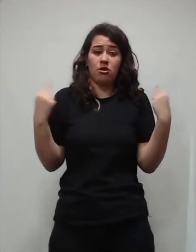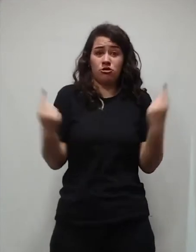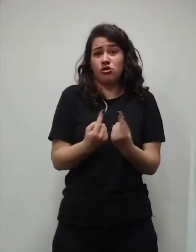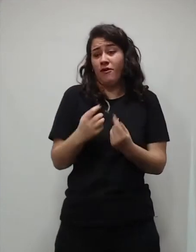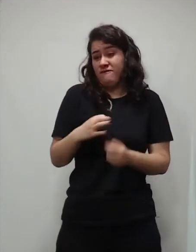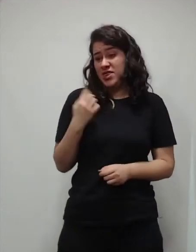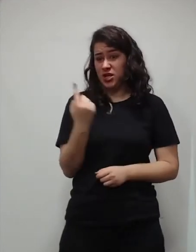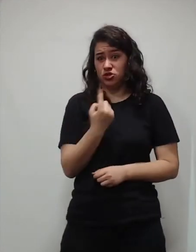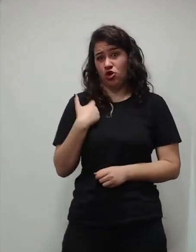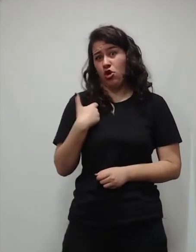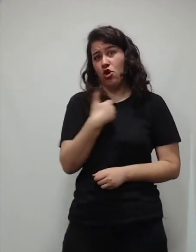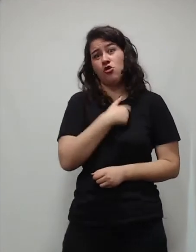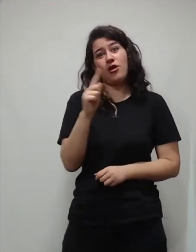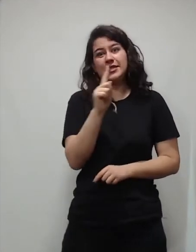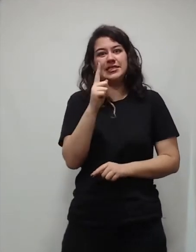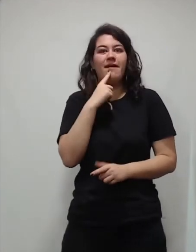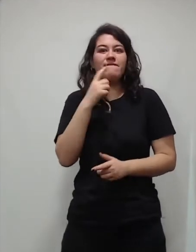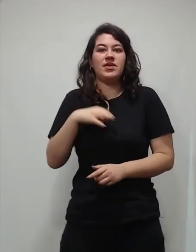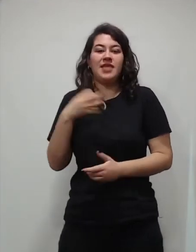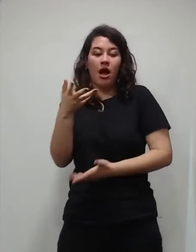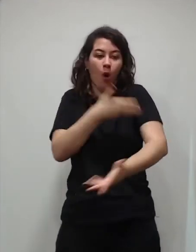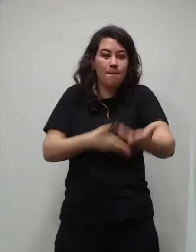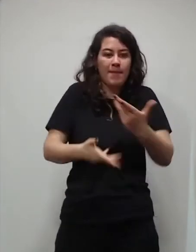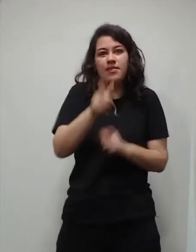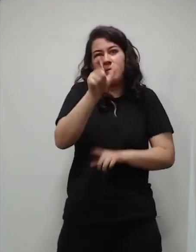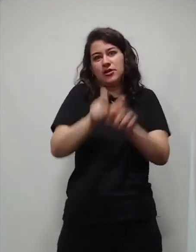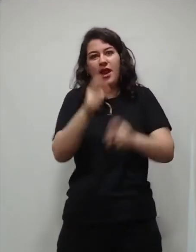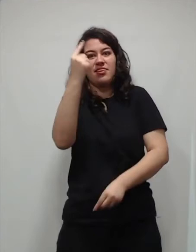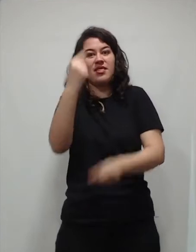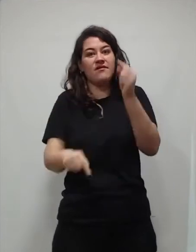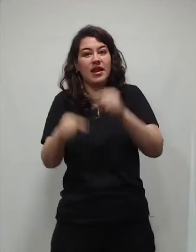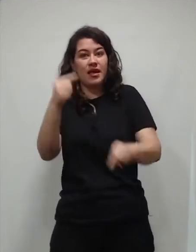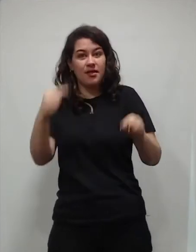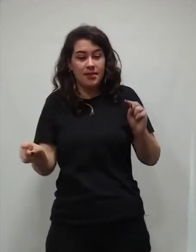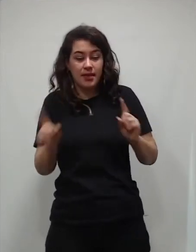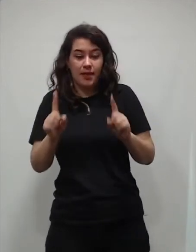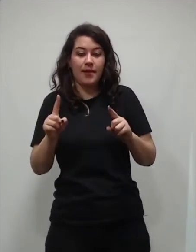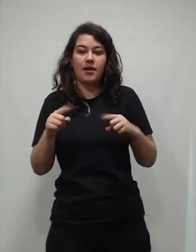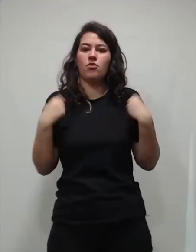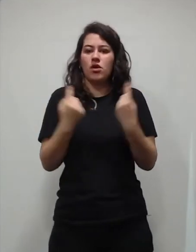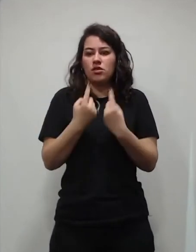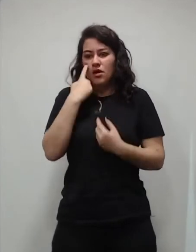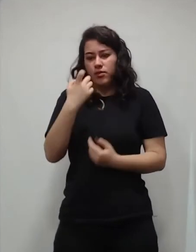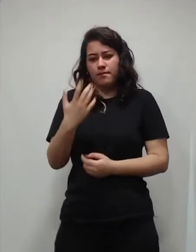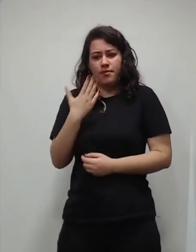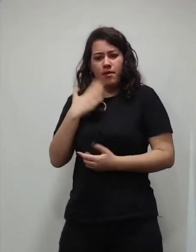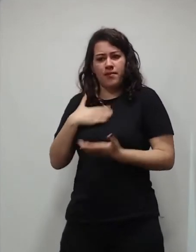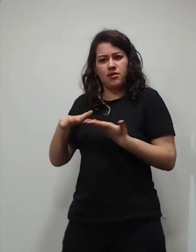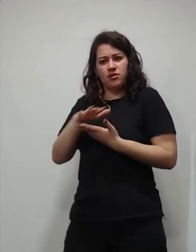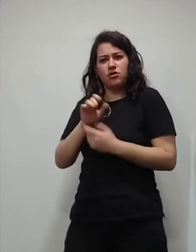compartimos y con la vida que también se pone en juego en nuestra individualidad.